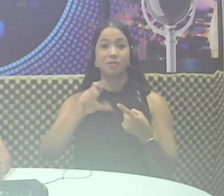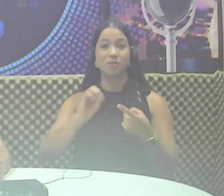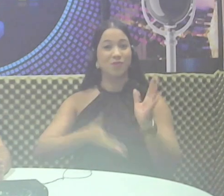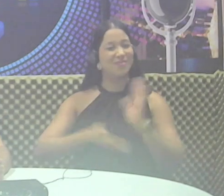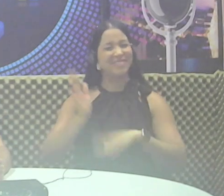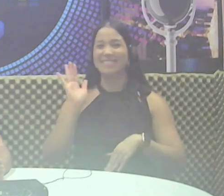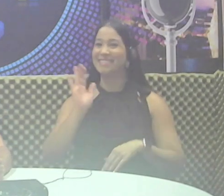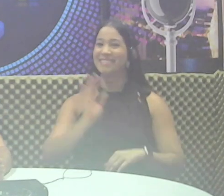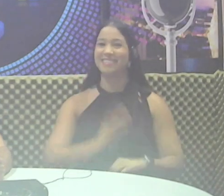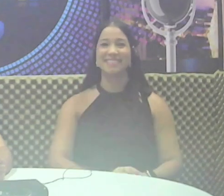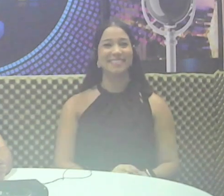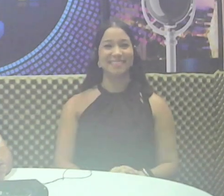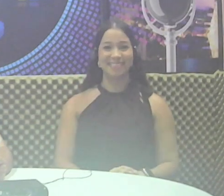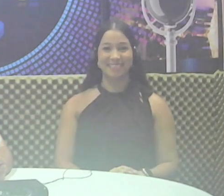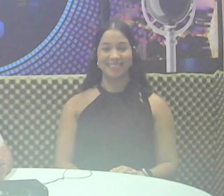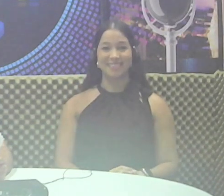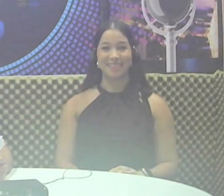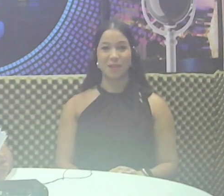Participe!